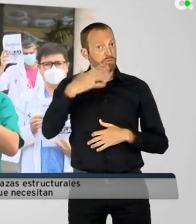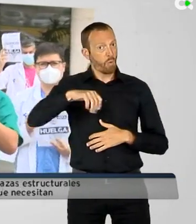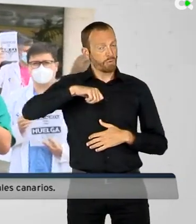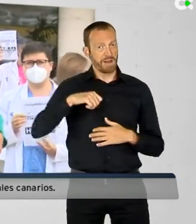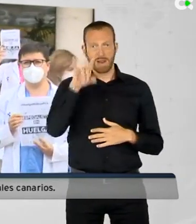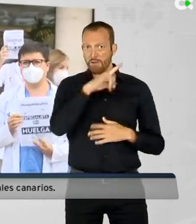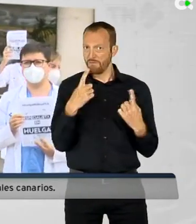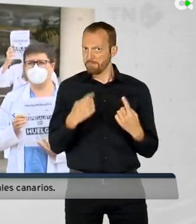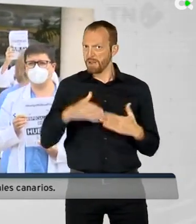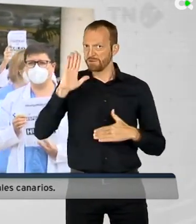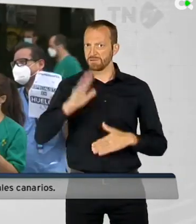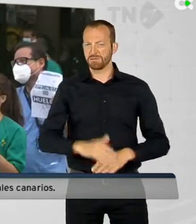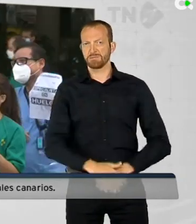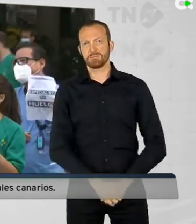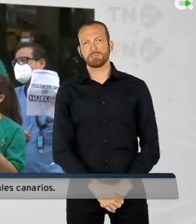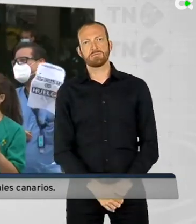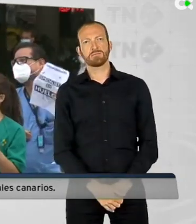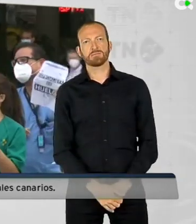los hospitales canarios.